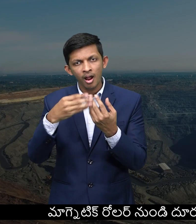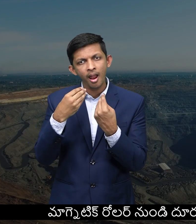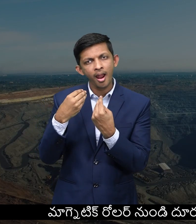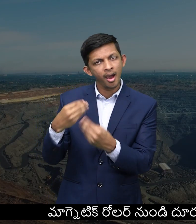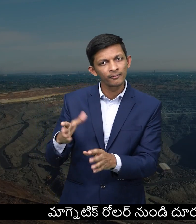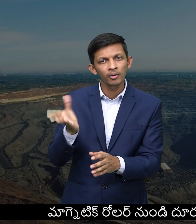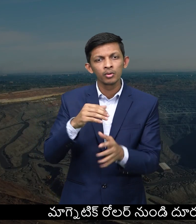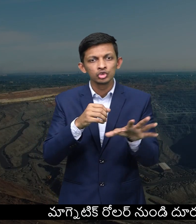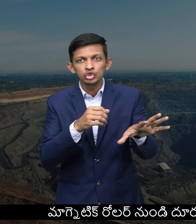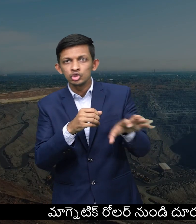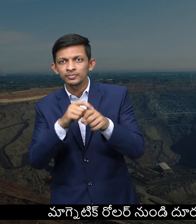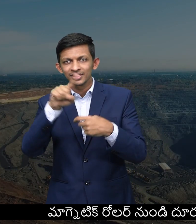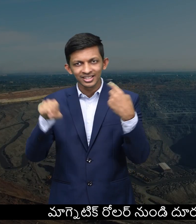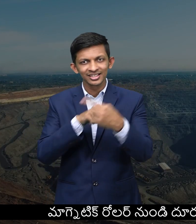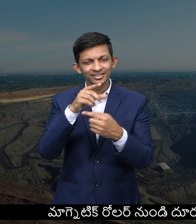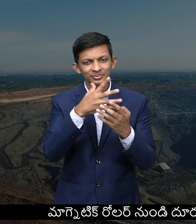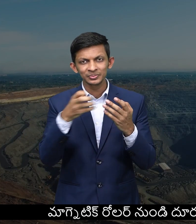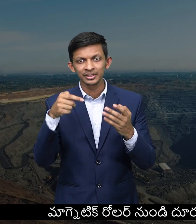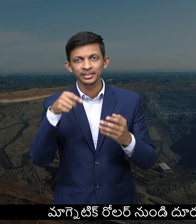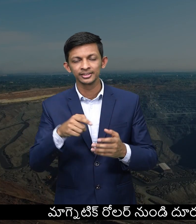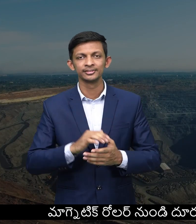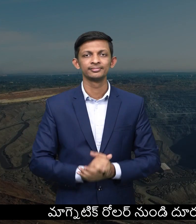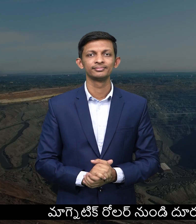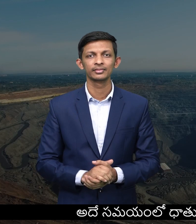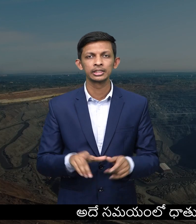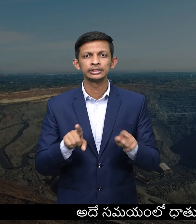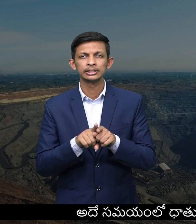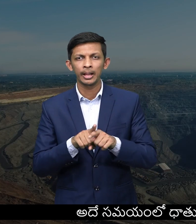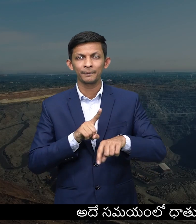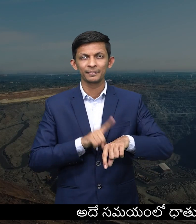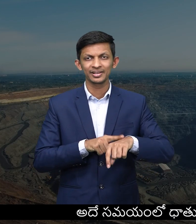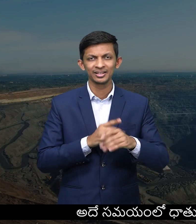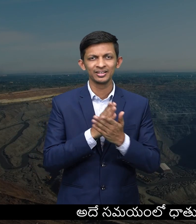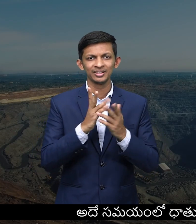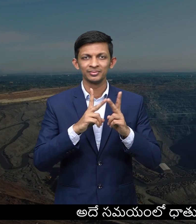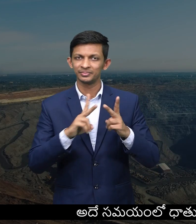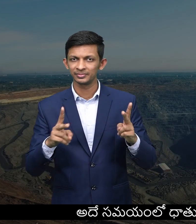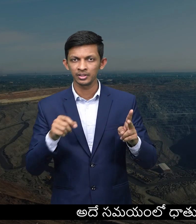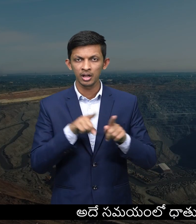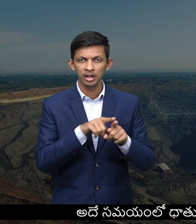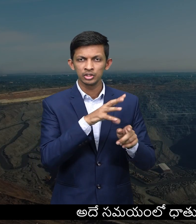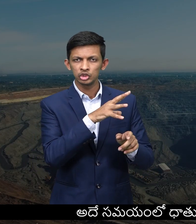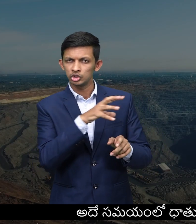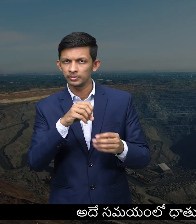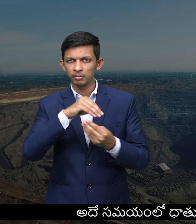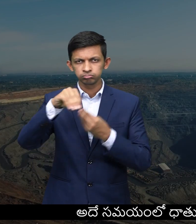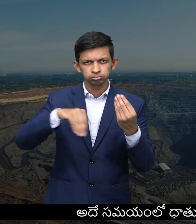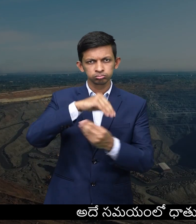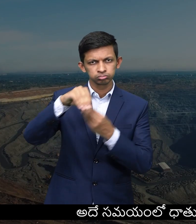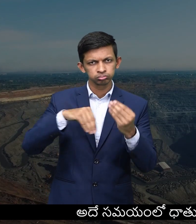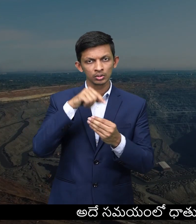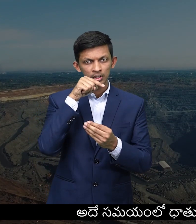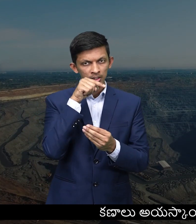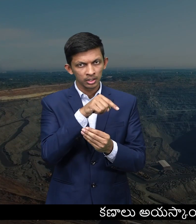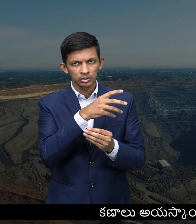నుండి దూరంగా ఉంచిన కలెక్టర్ పాత్రలో పడతారు. అదే సమయంలో ధాతువు యొక్క అయస్కాంత